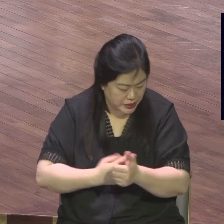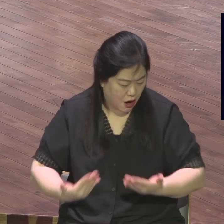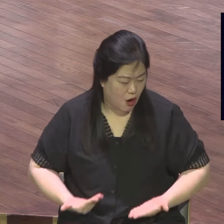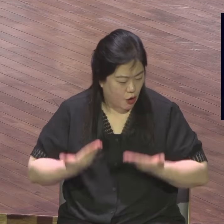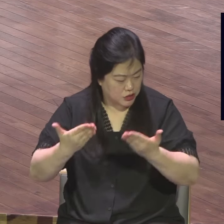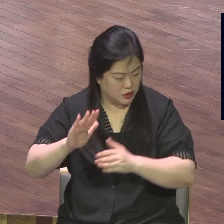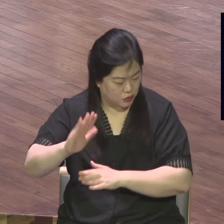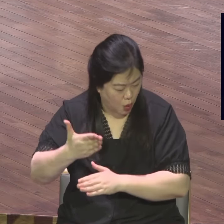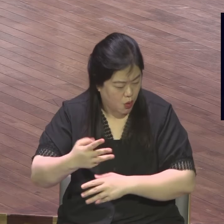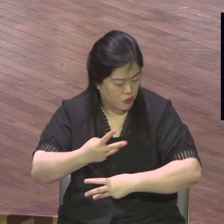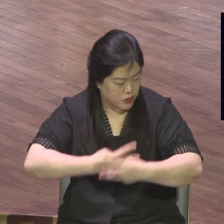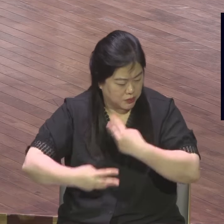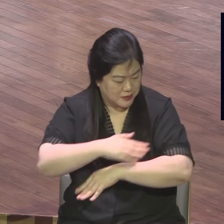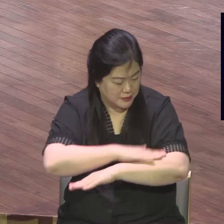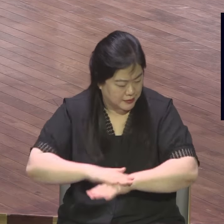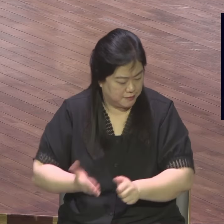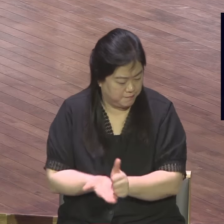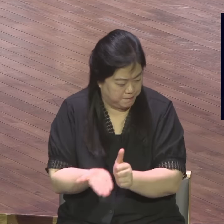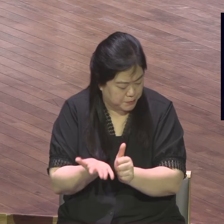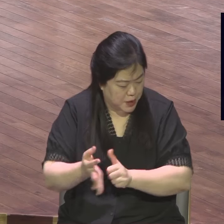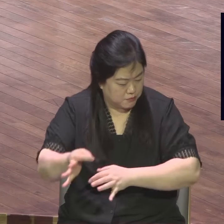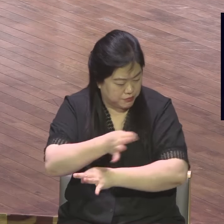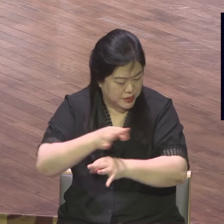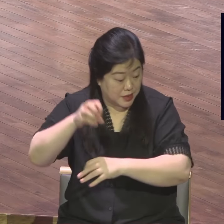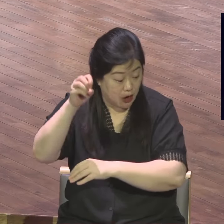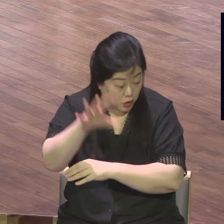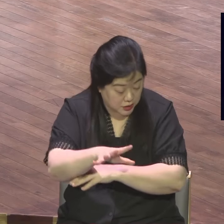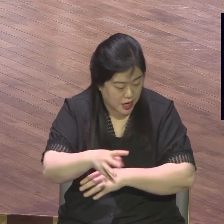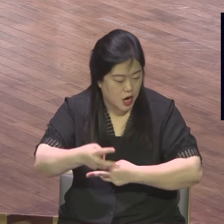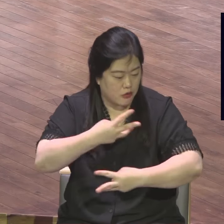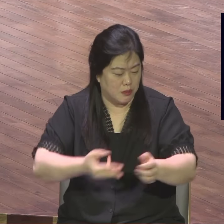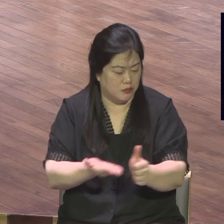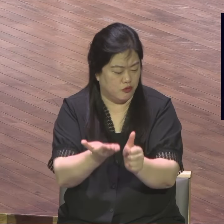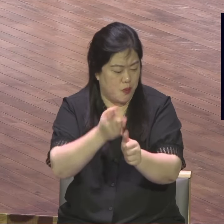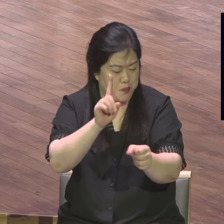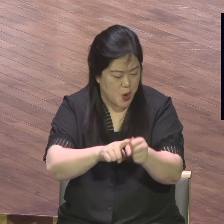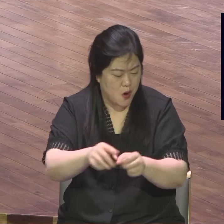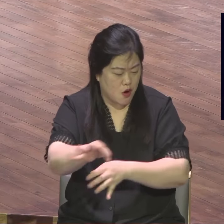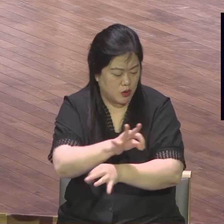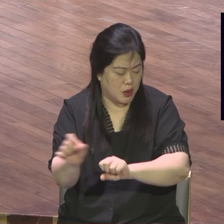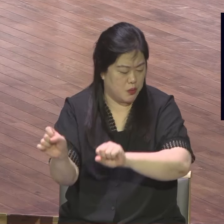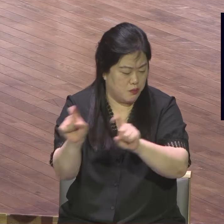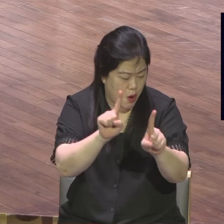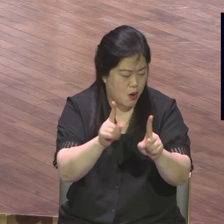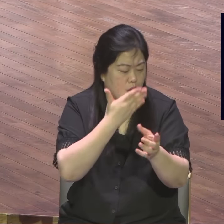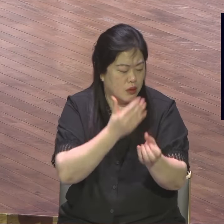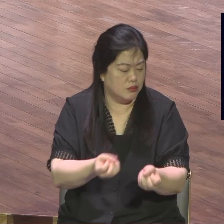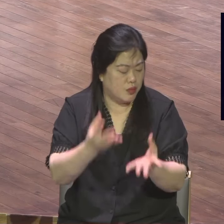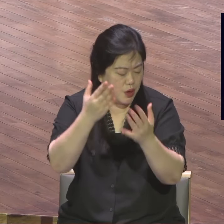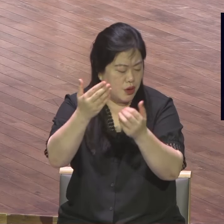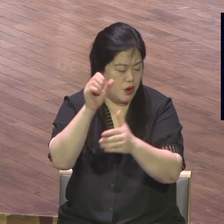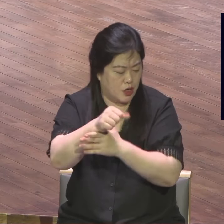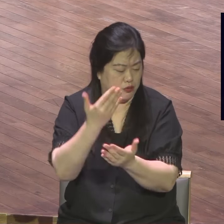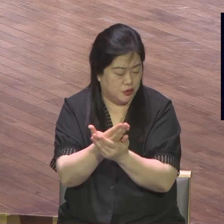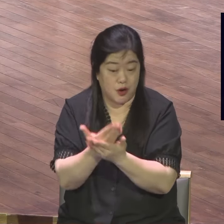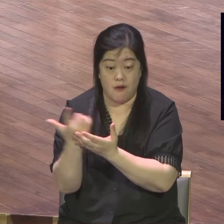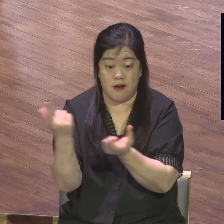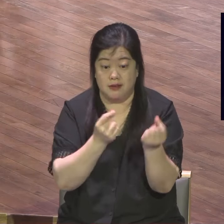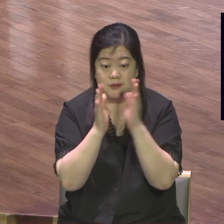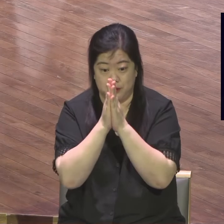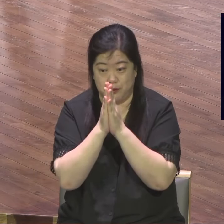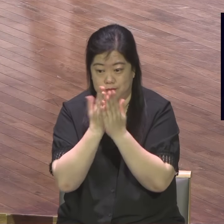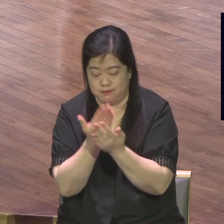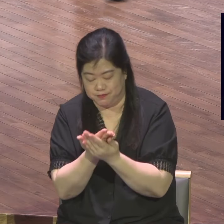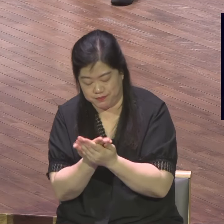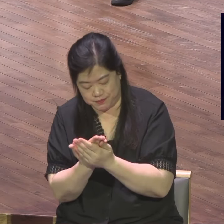하여 주옵시고 성취될 하나님의 말씀의 망대가 세워지게 하여 주옵시고 하나님 앞에 받은 책복 누리면서 헌신의